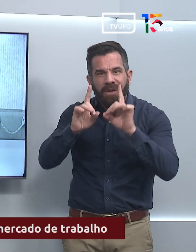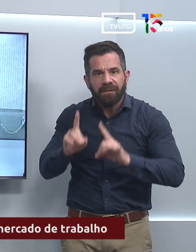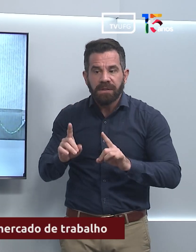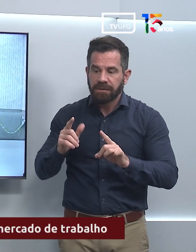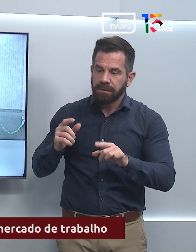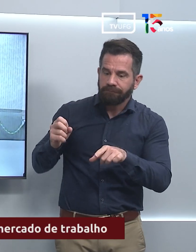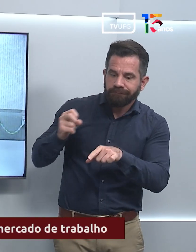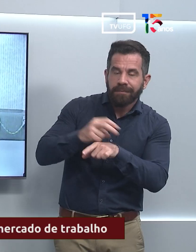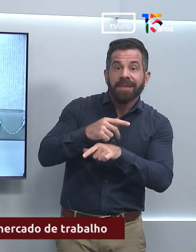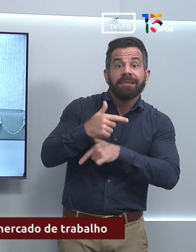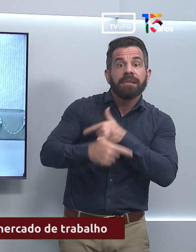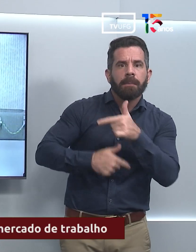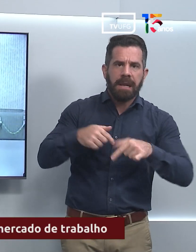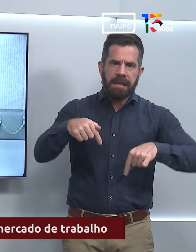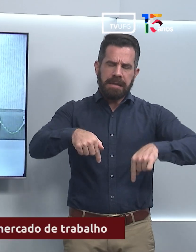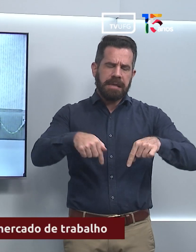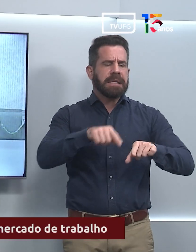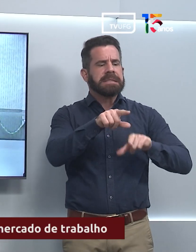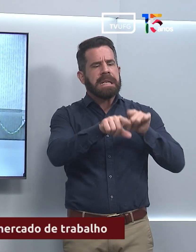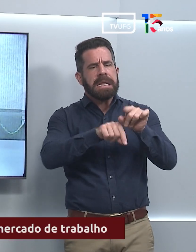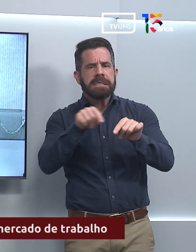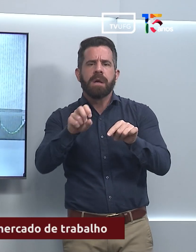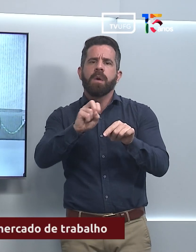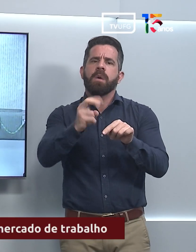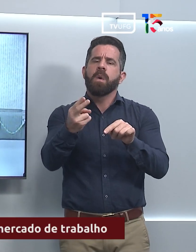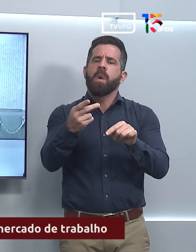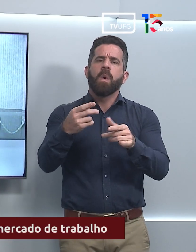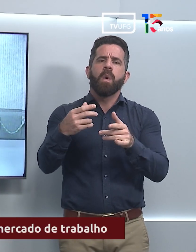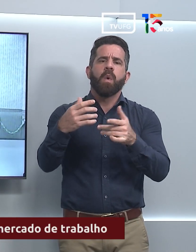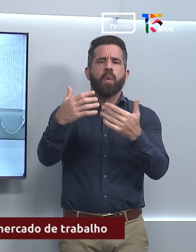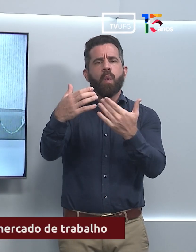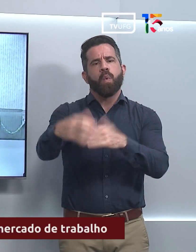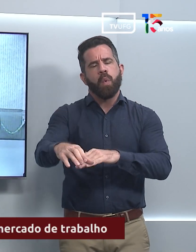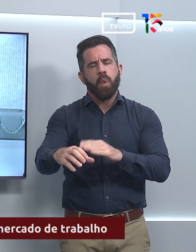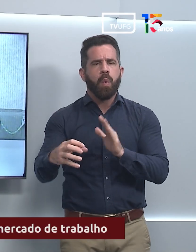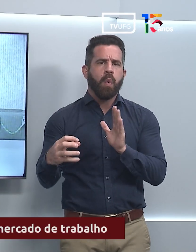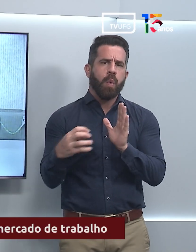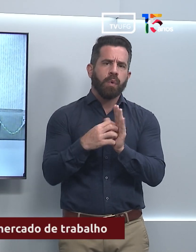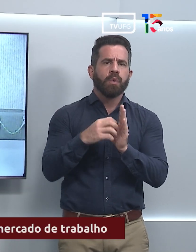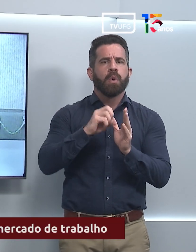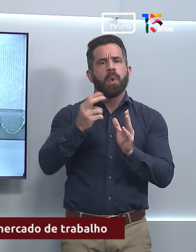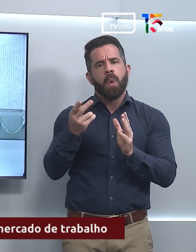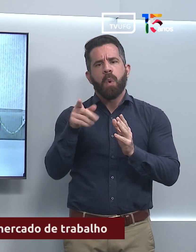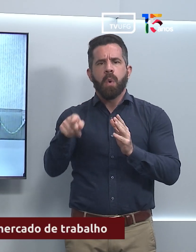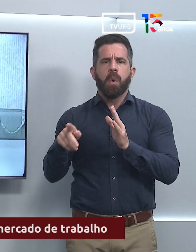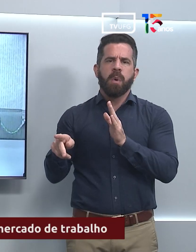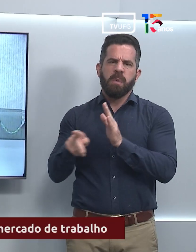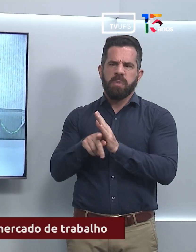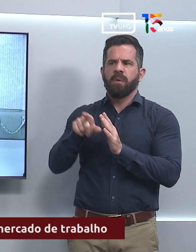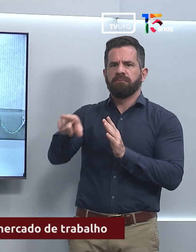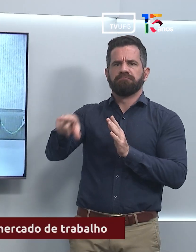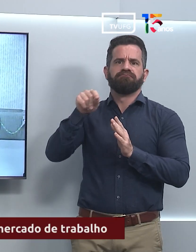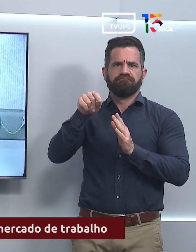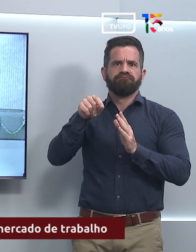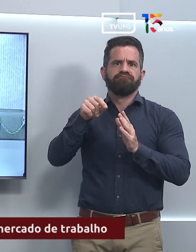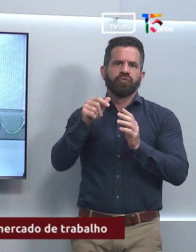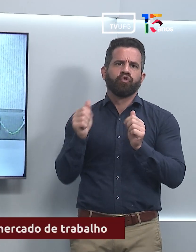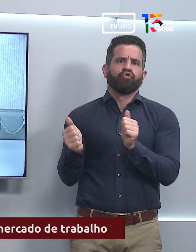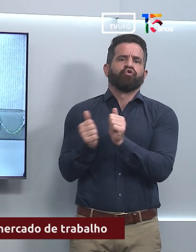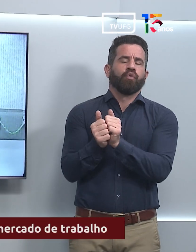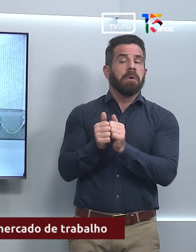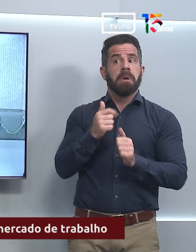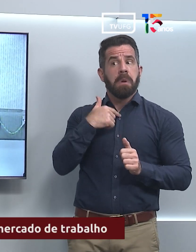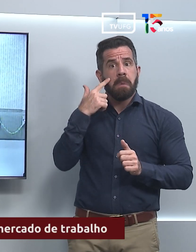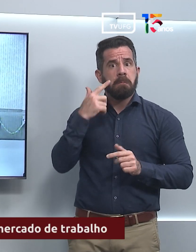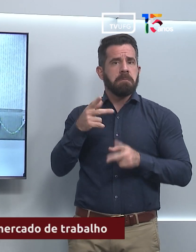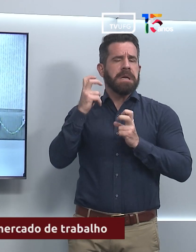por processo seletivo, concurso, cargo comissionado, aqui eu nunca percebi